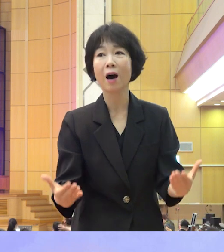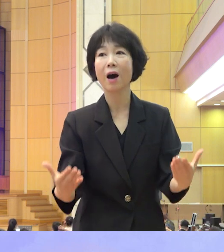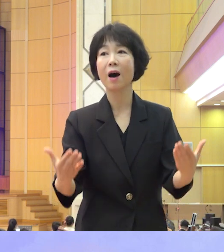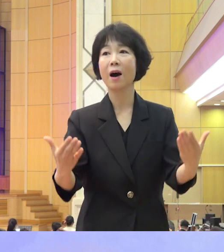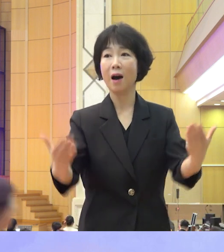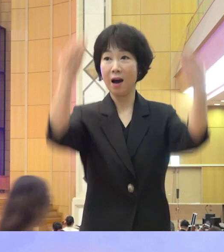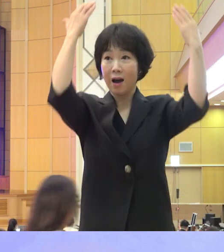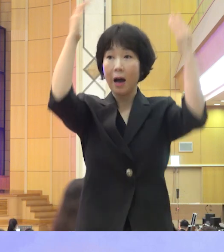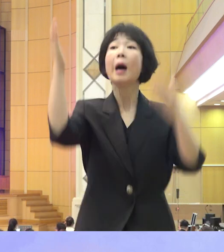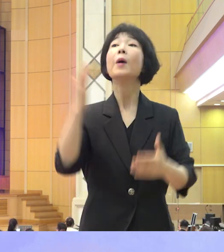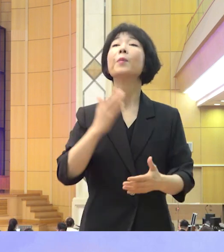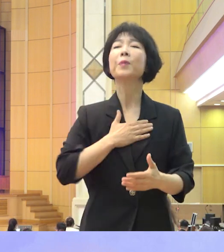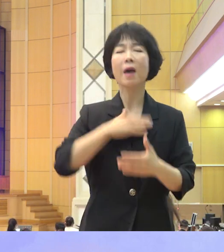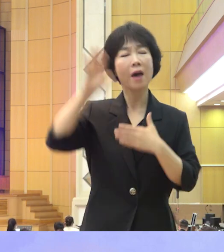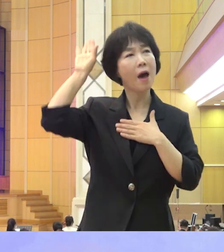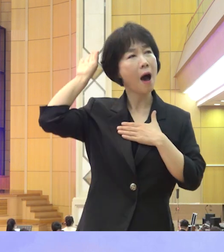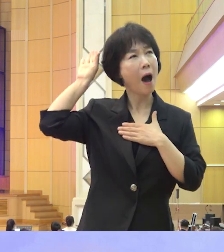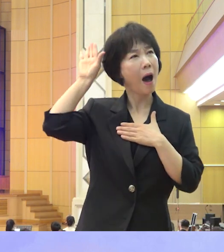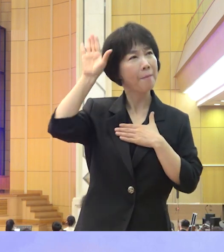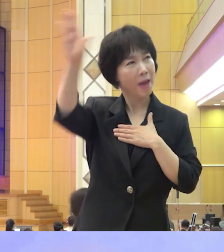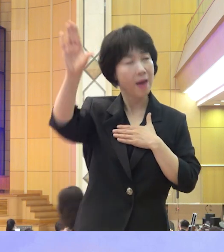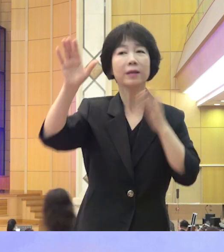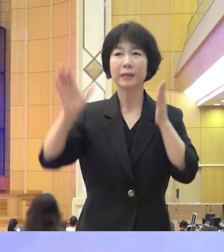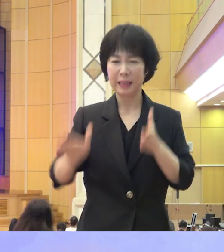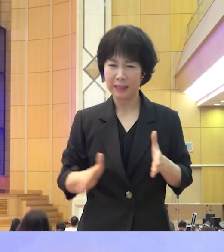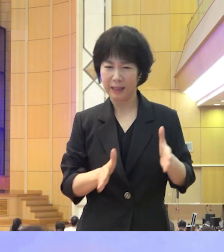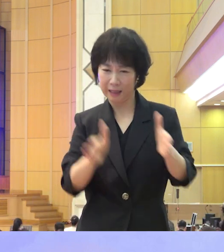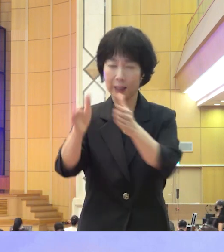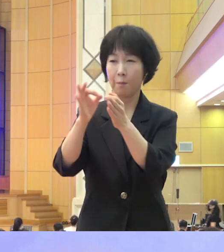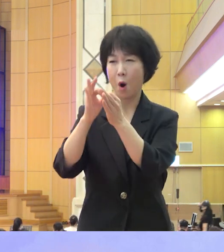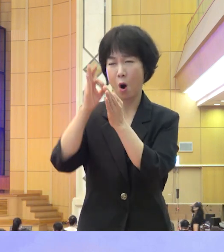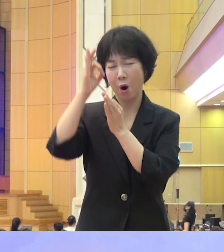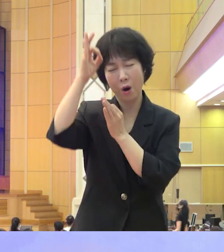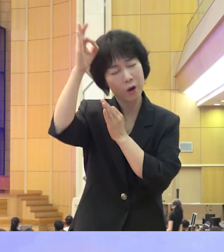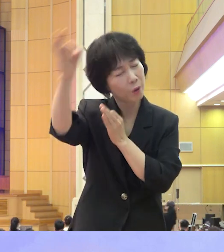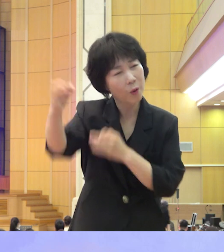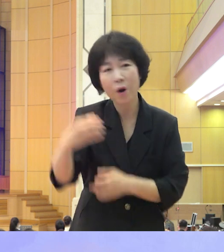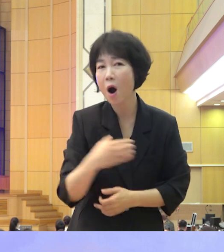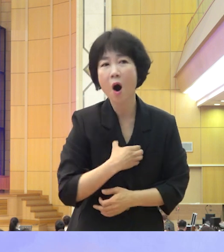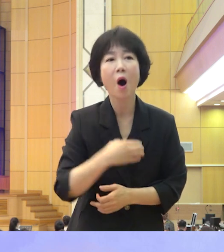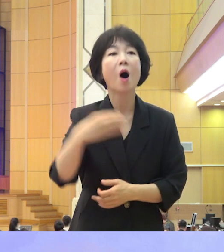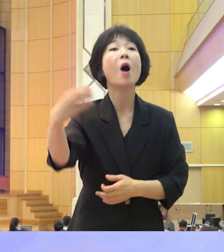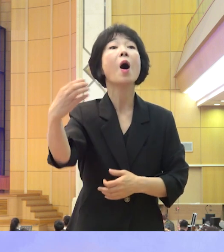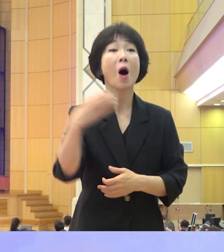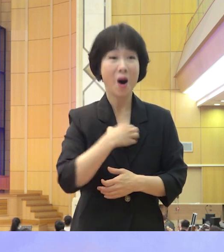할렐루야 내 앞길 멀고